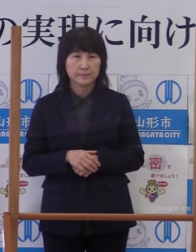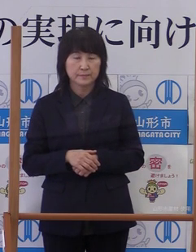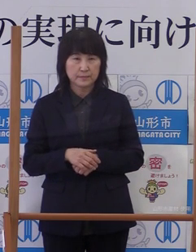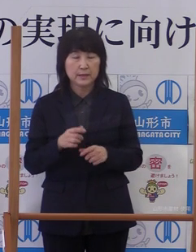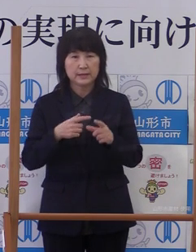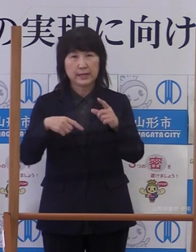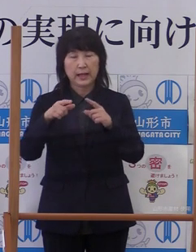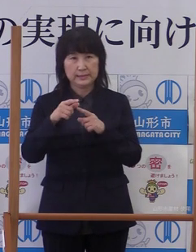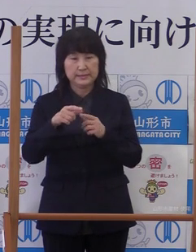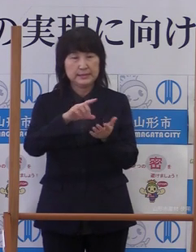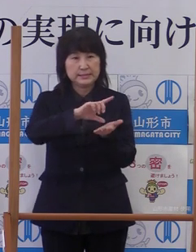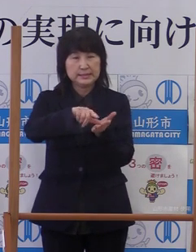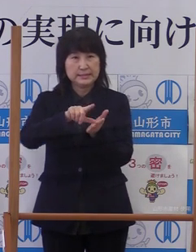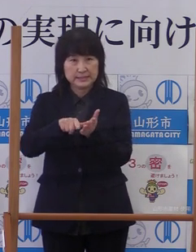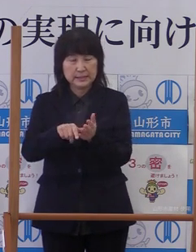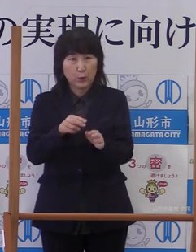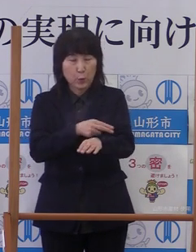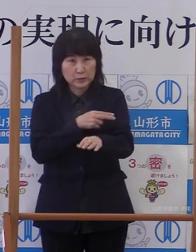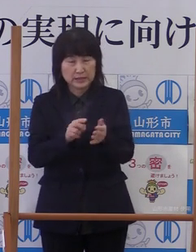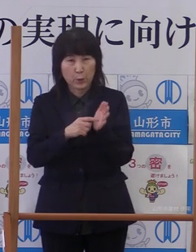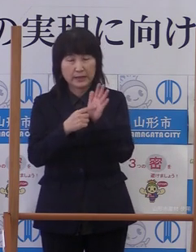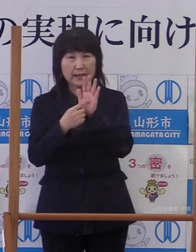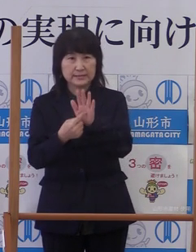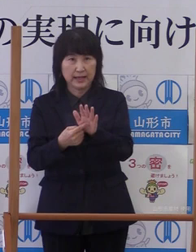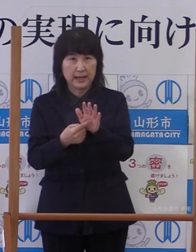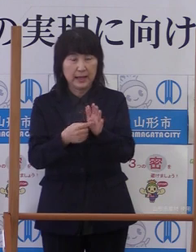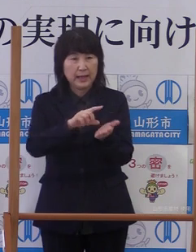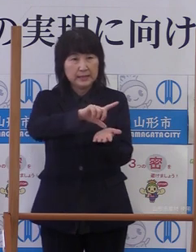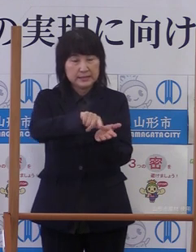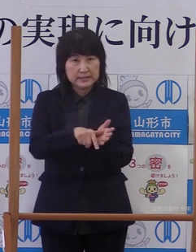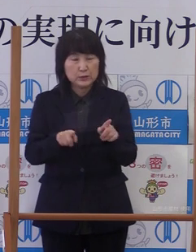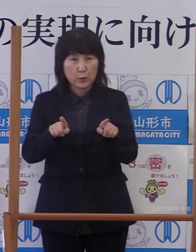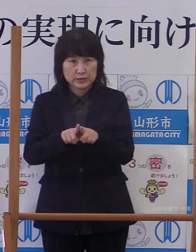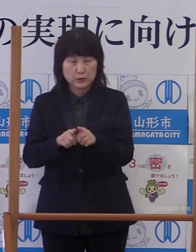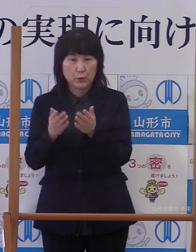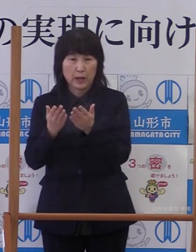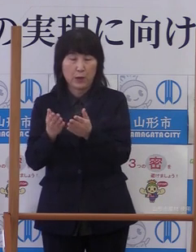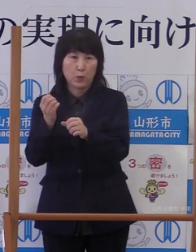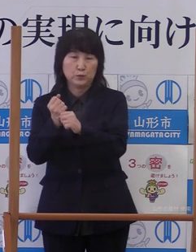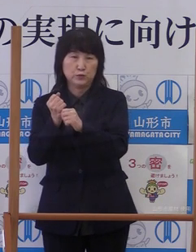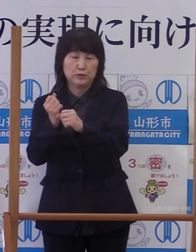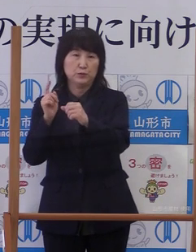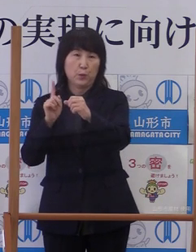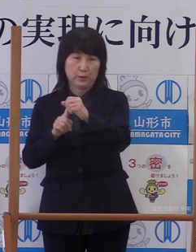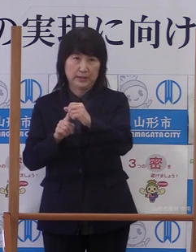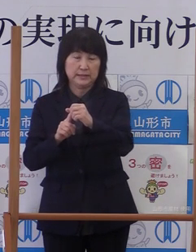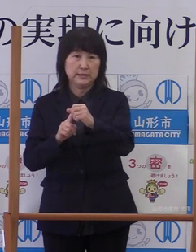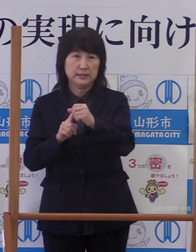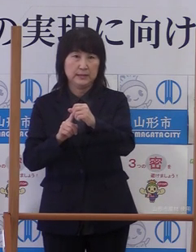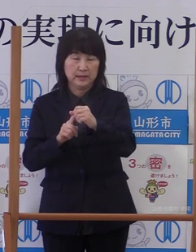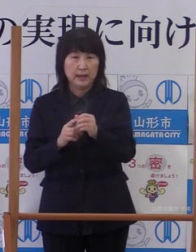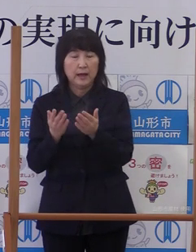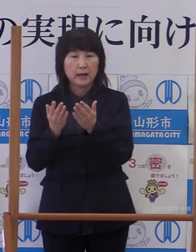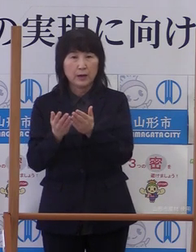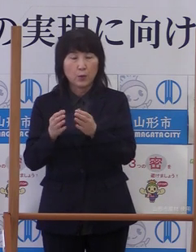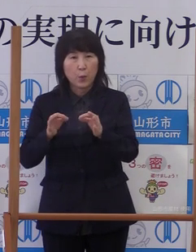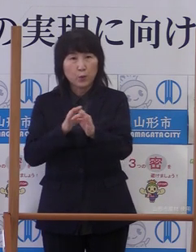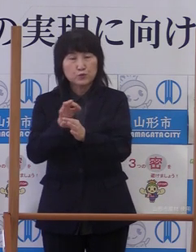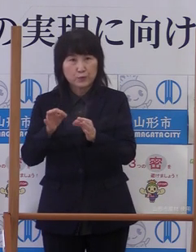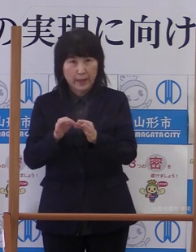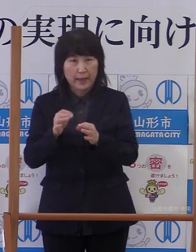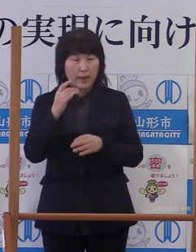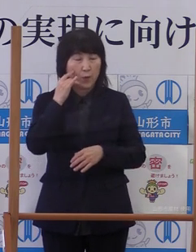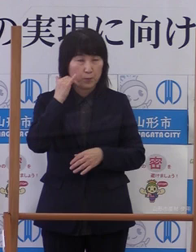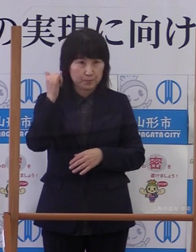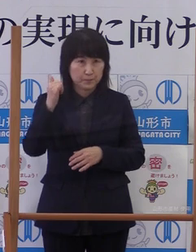さらに各地域の特性を生かした地域とともにある学校づくりを目指すため、学校運営に保護者や